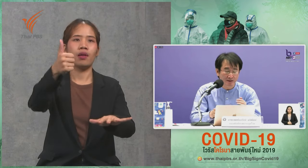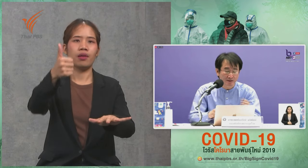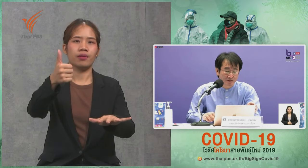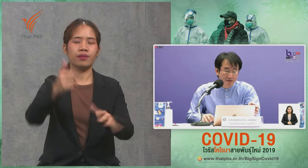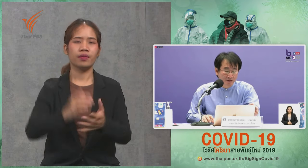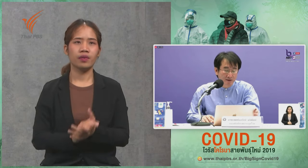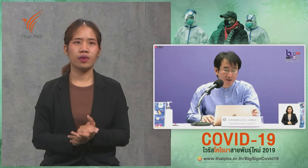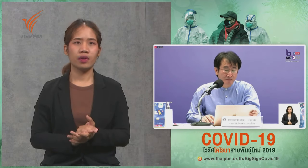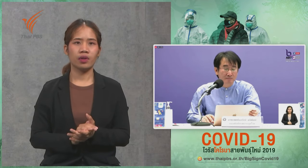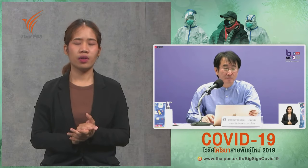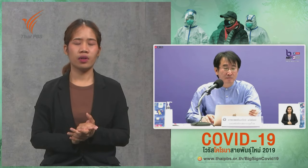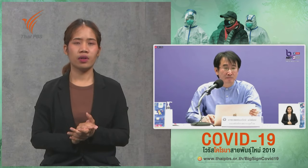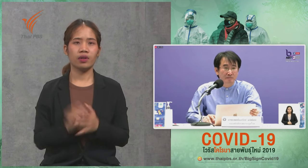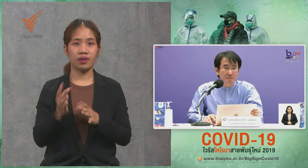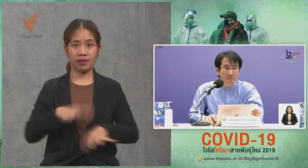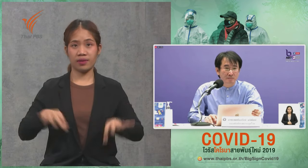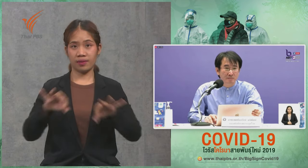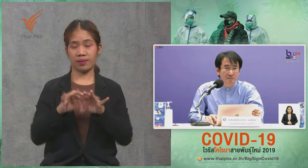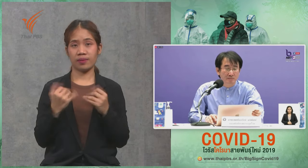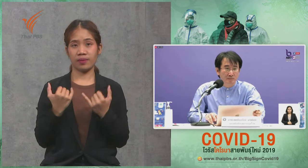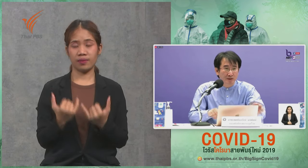นั้นเนี่ย